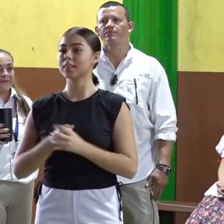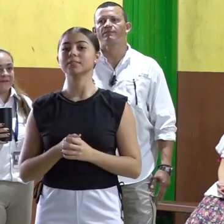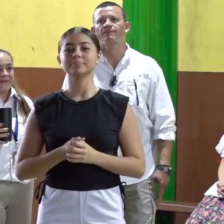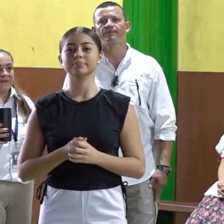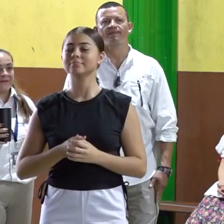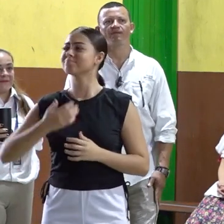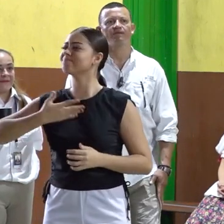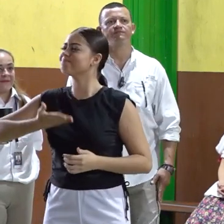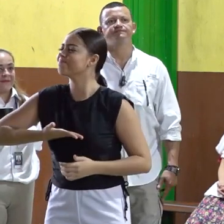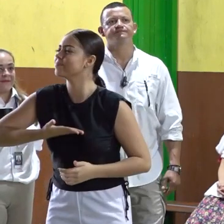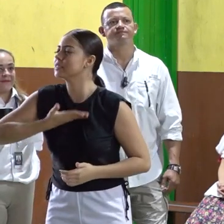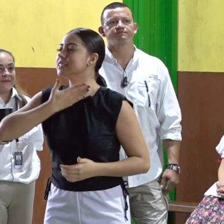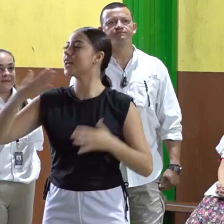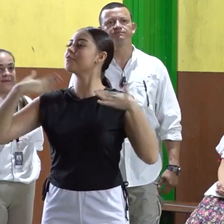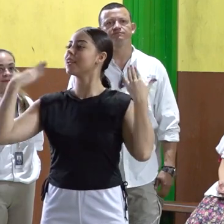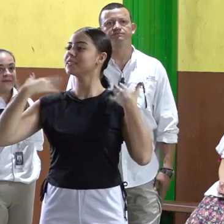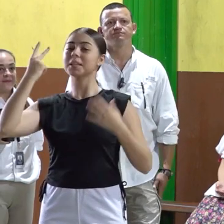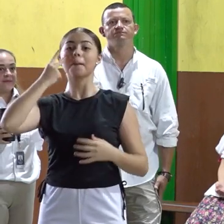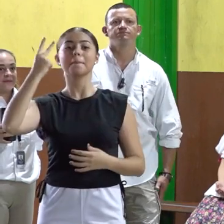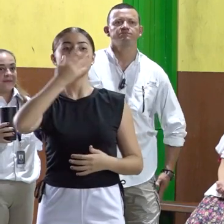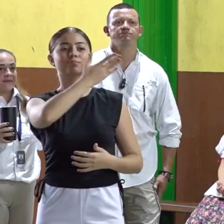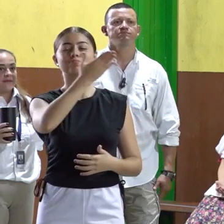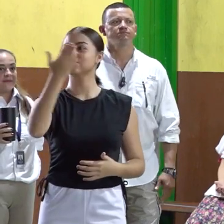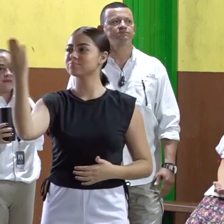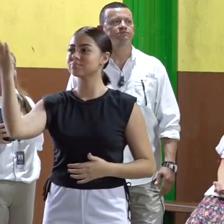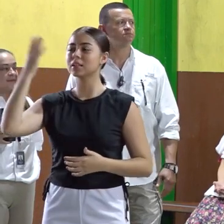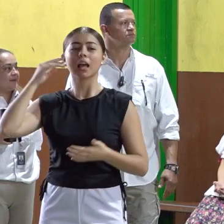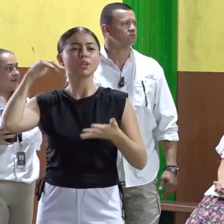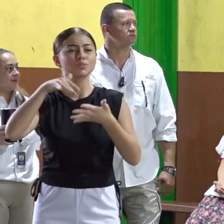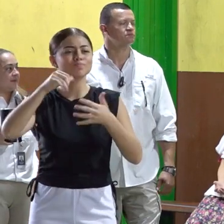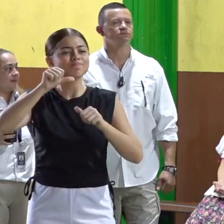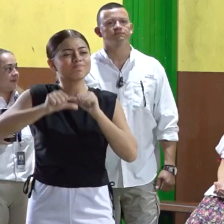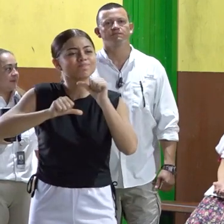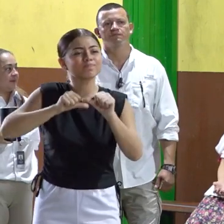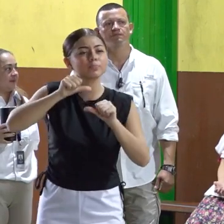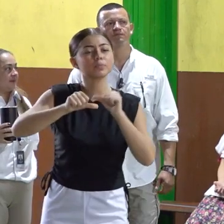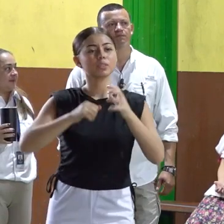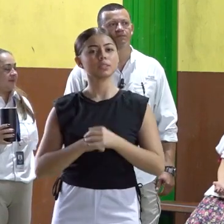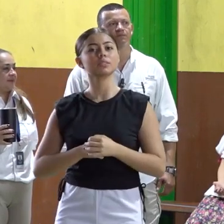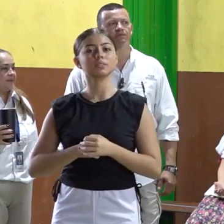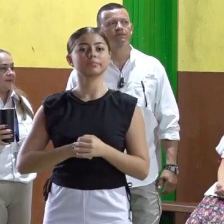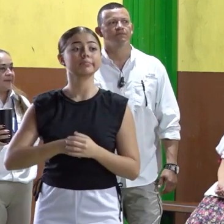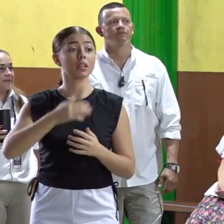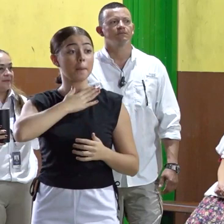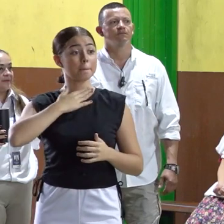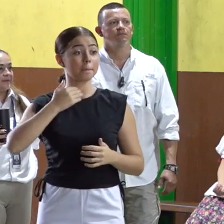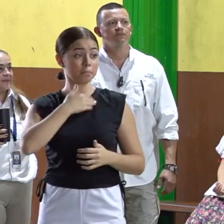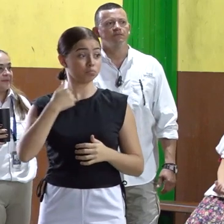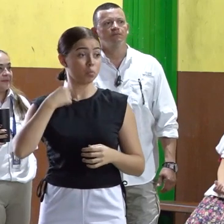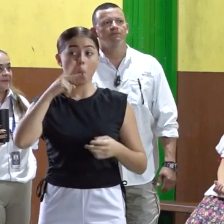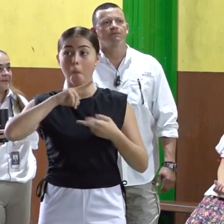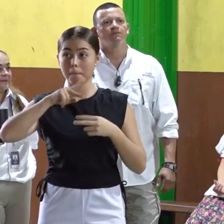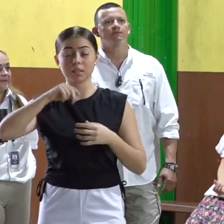Me llena de felicidad verlos estudiando, progresando. A mis colegas del